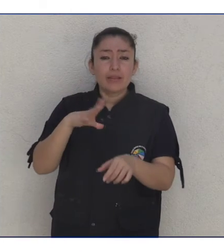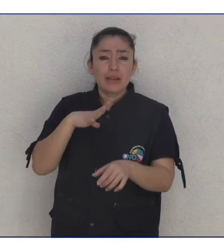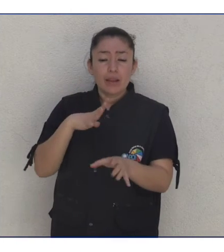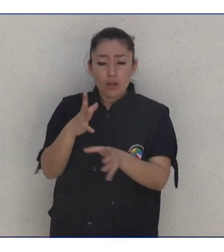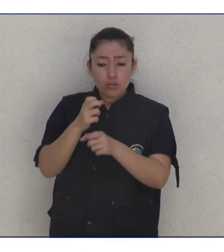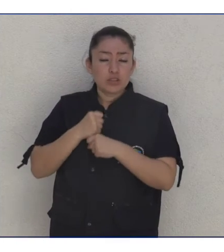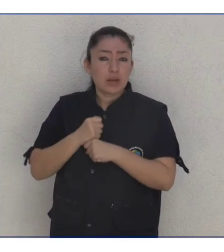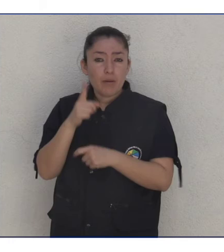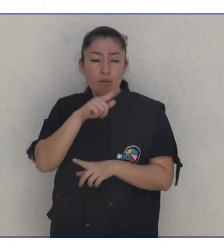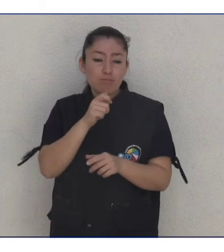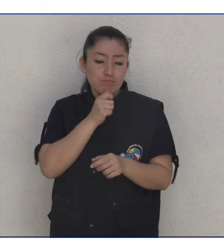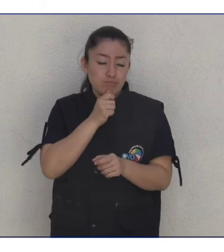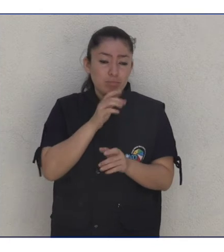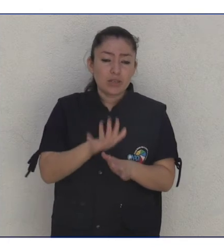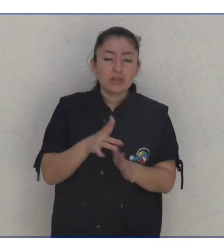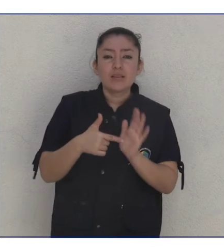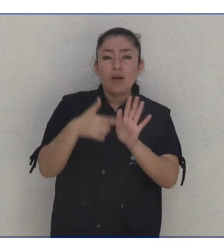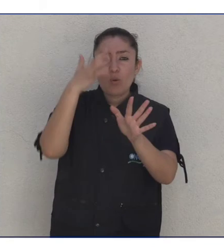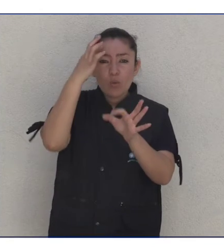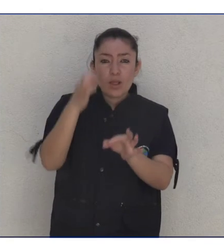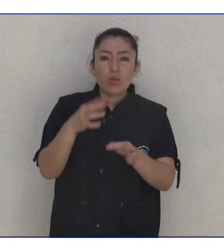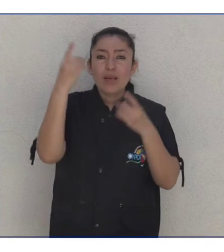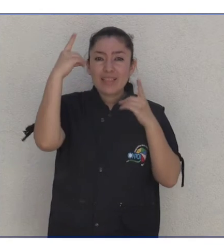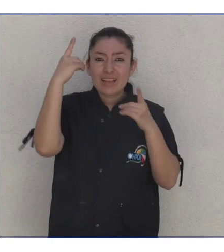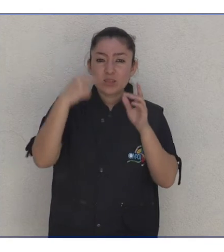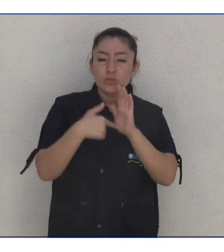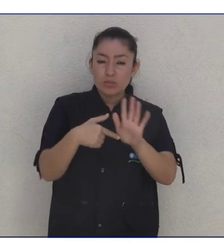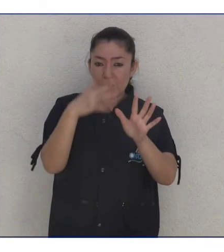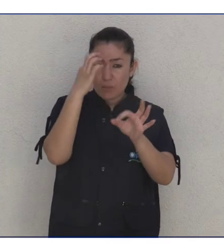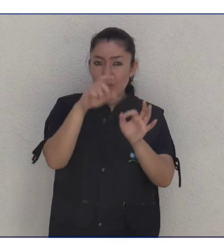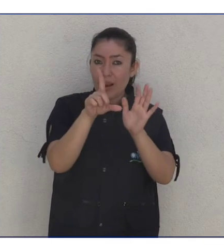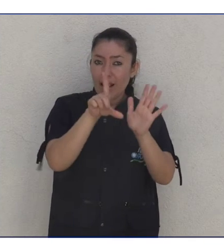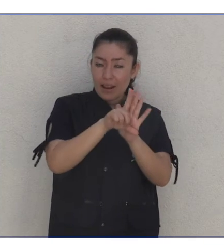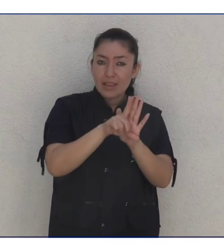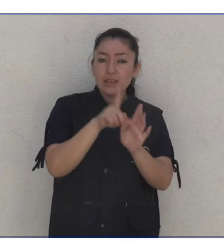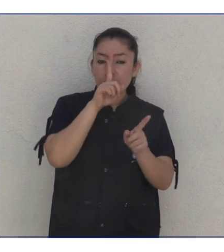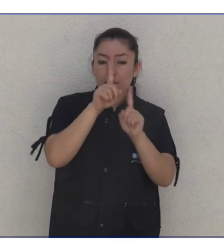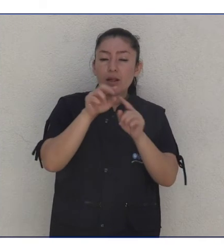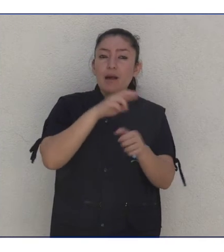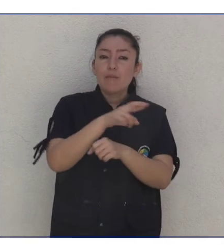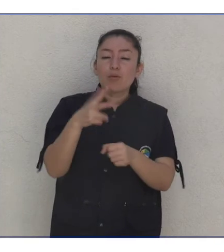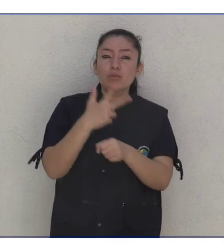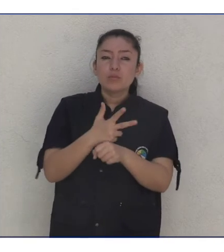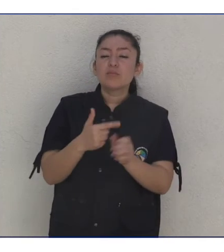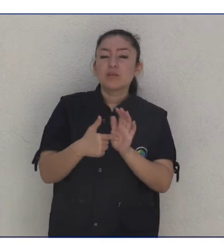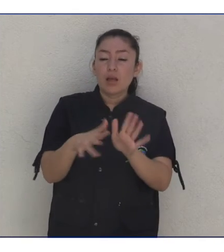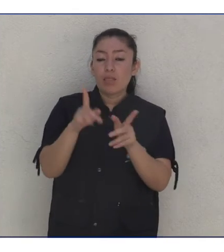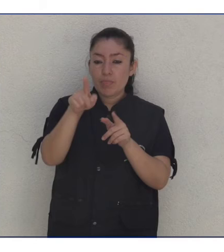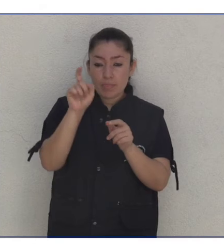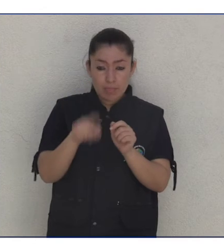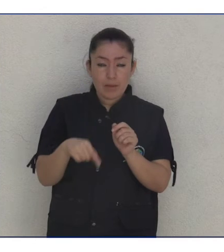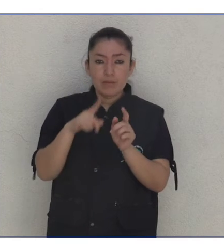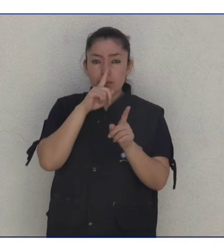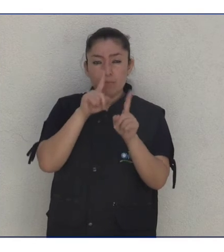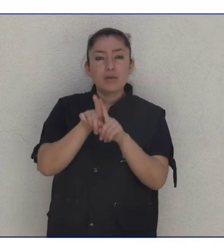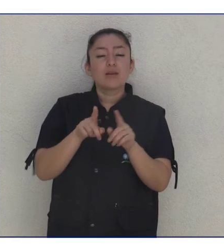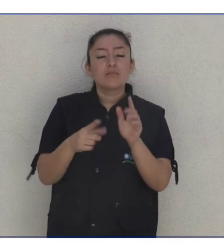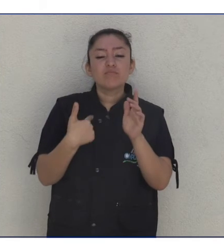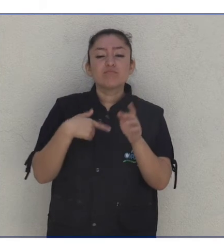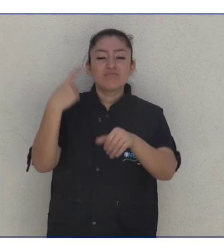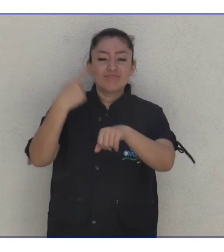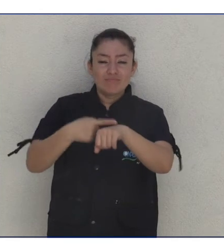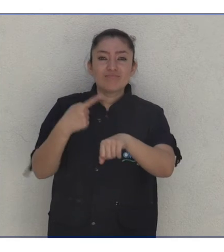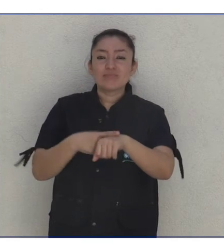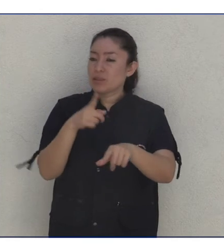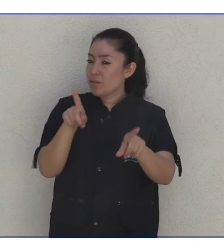que por disposición de la ley o de la Constitución Política de la República incluya en los hechos del párrafo anterior, será sancionado